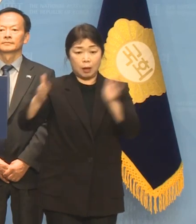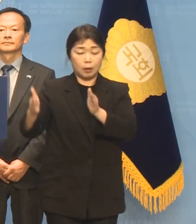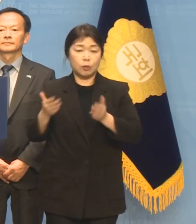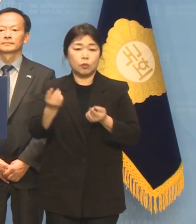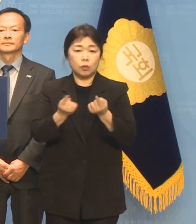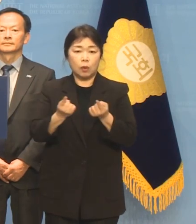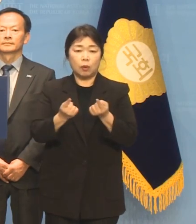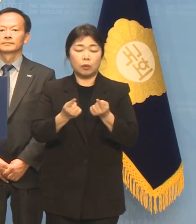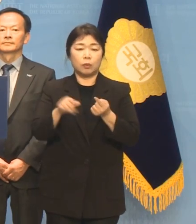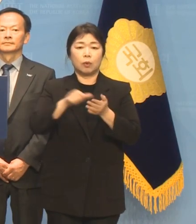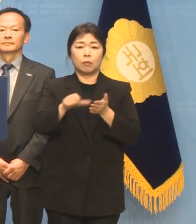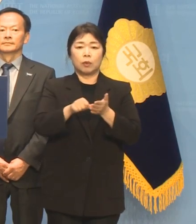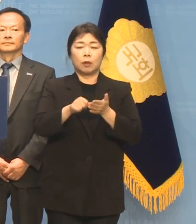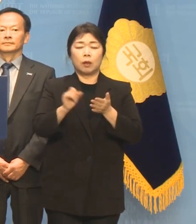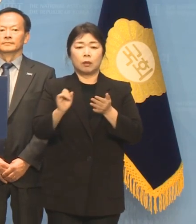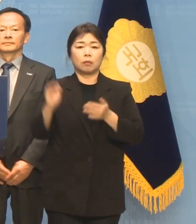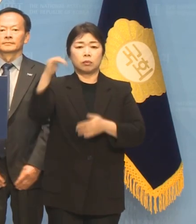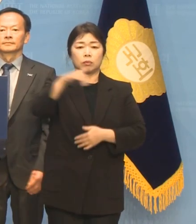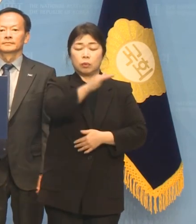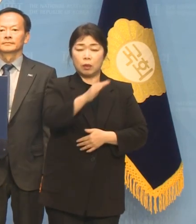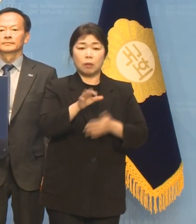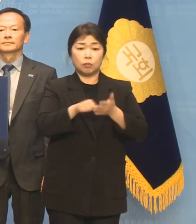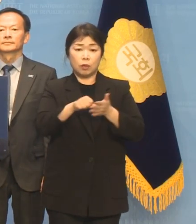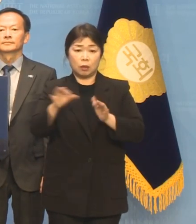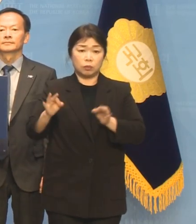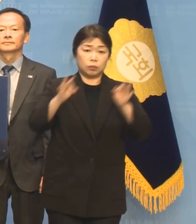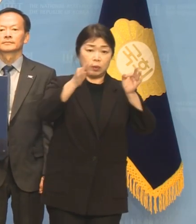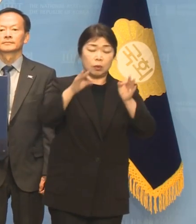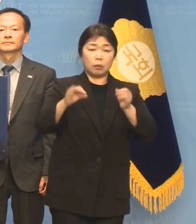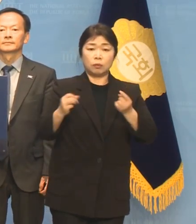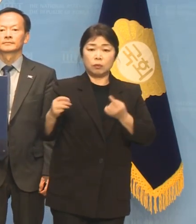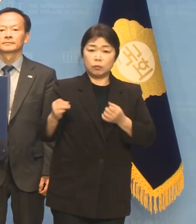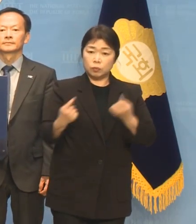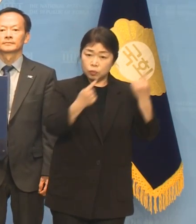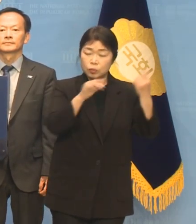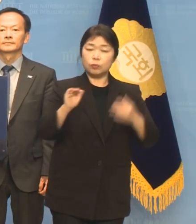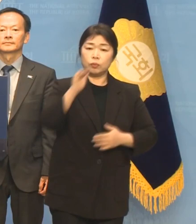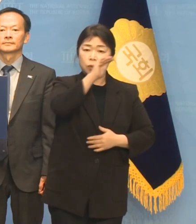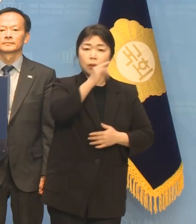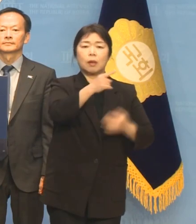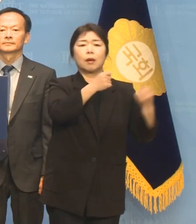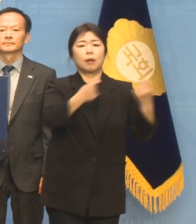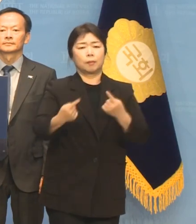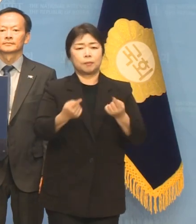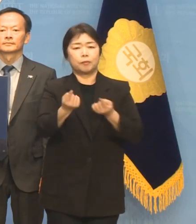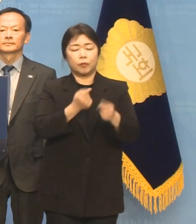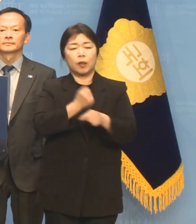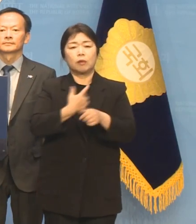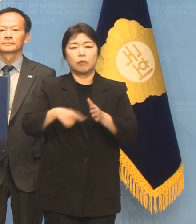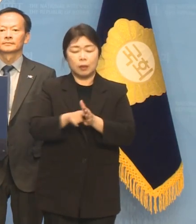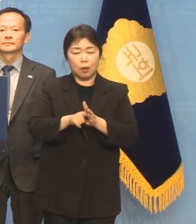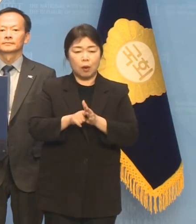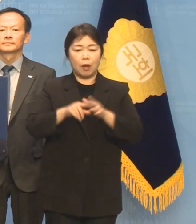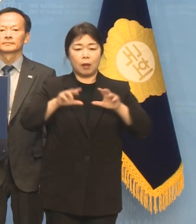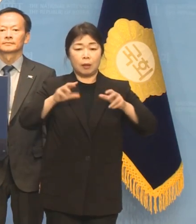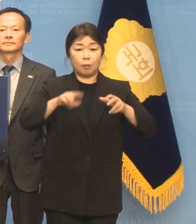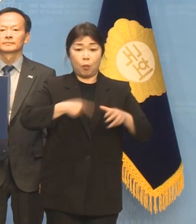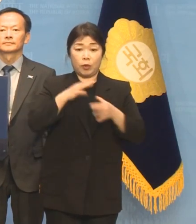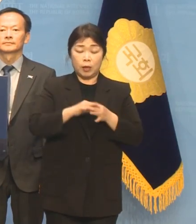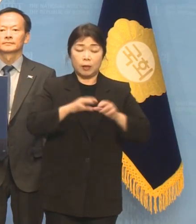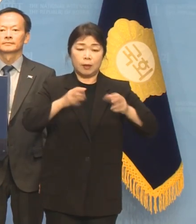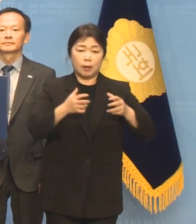등 기후위기 대응을 매개로 자국의 산업을 보호하고 일자리를 늘리기 위한 글로벌